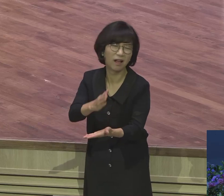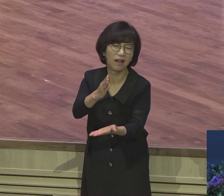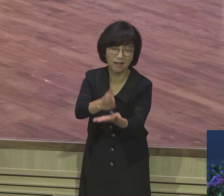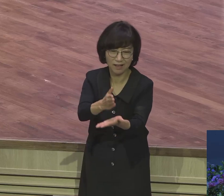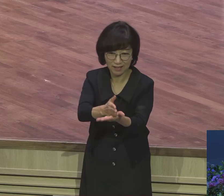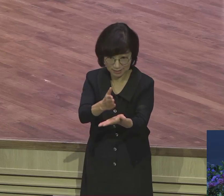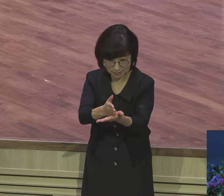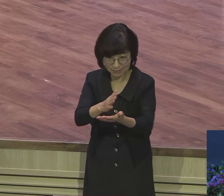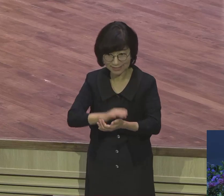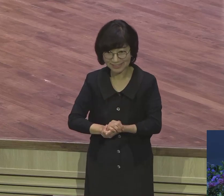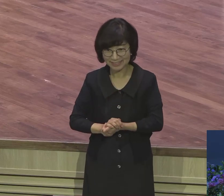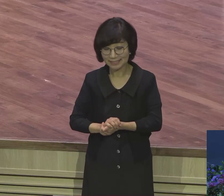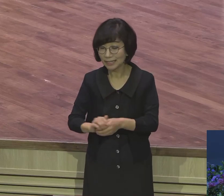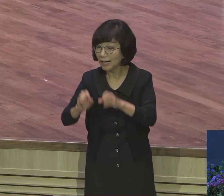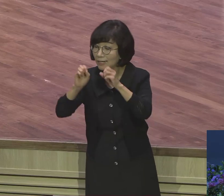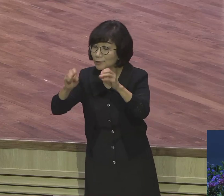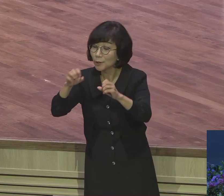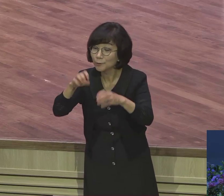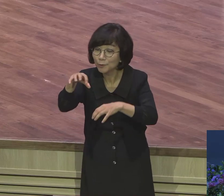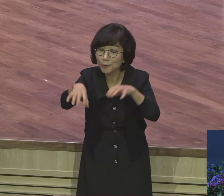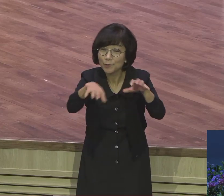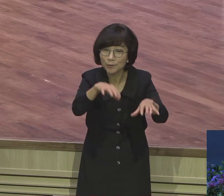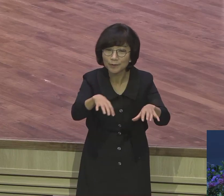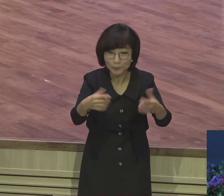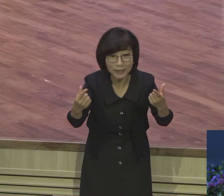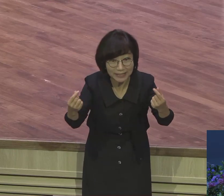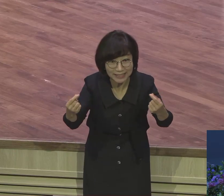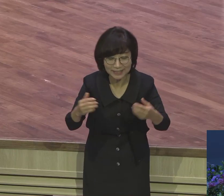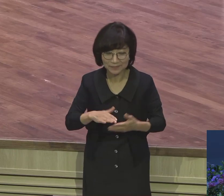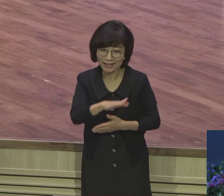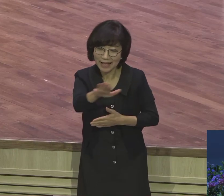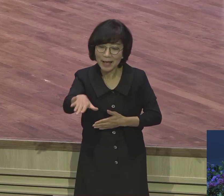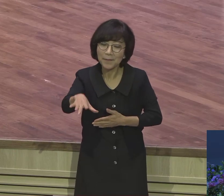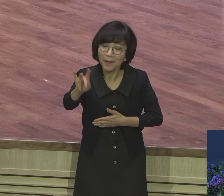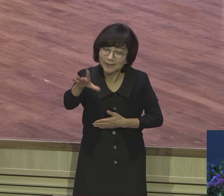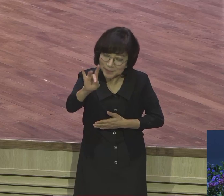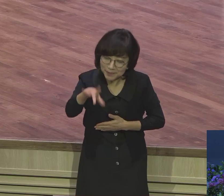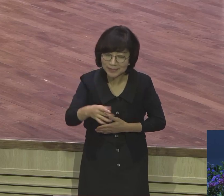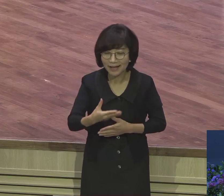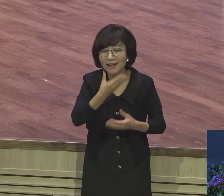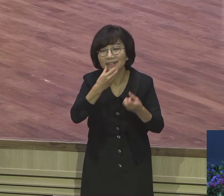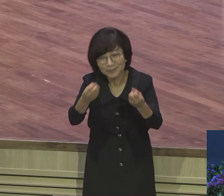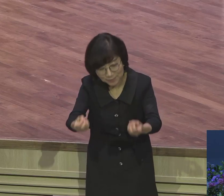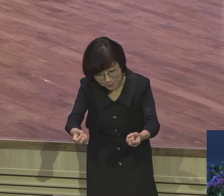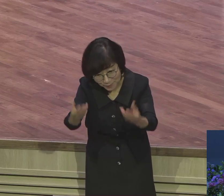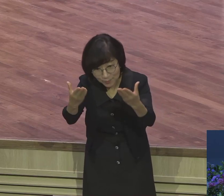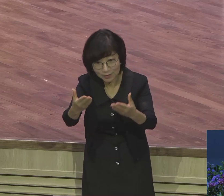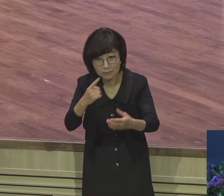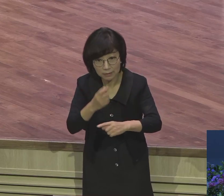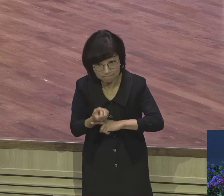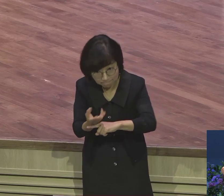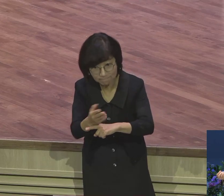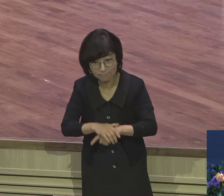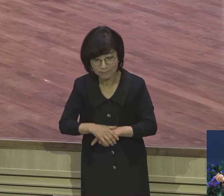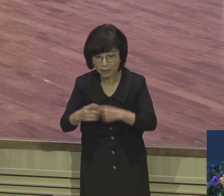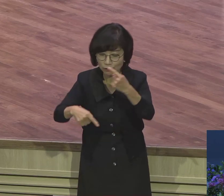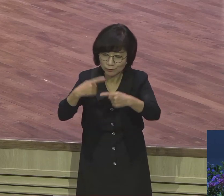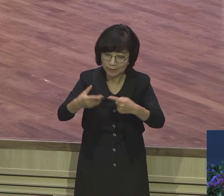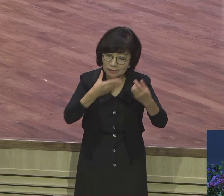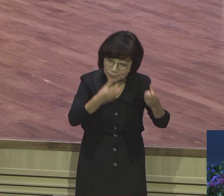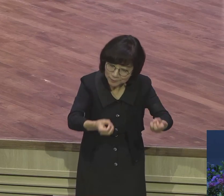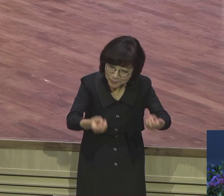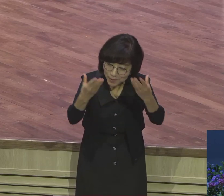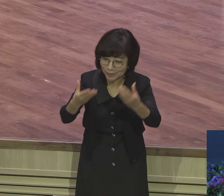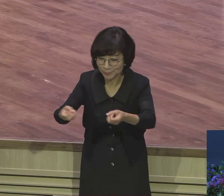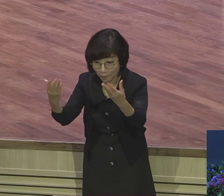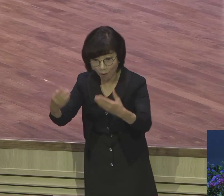여러분 전도현장에서도 전도현장 가수도 여러분 축복을 먼저 말하시기 바랍니다. 축복을 말하면서 보험의